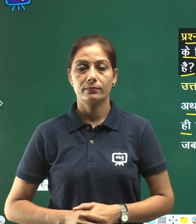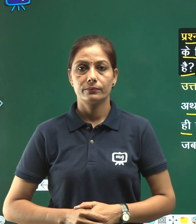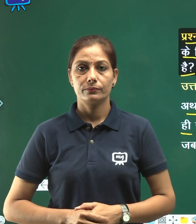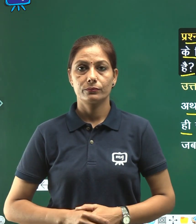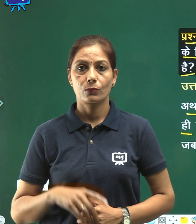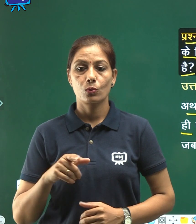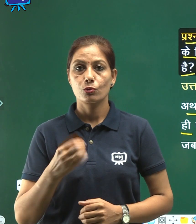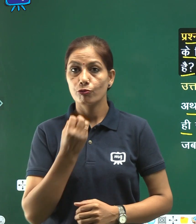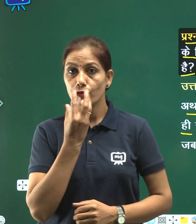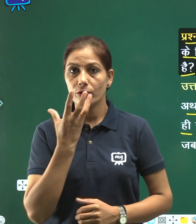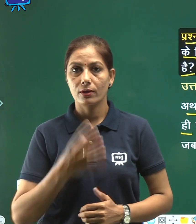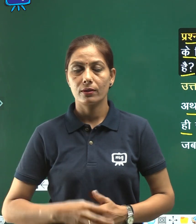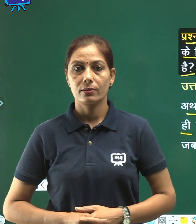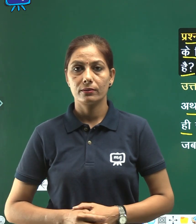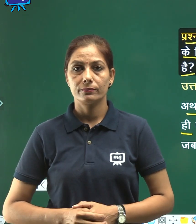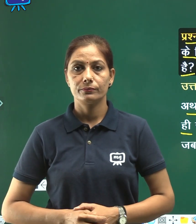उसका